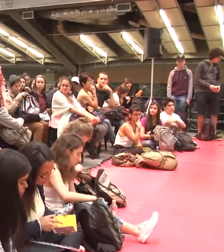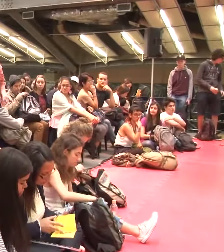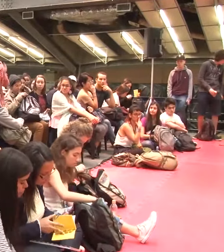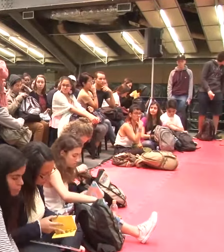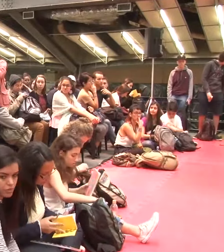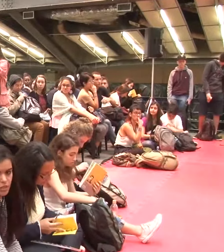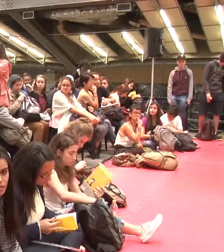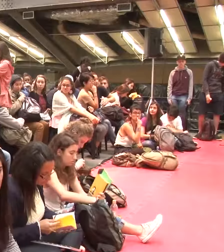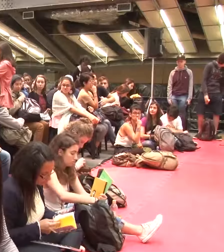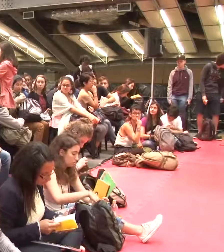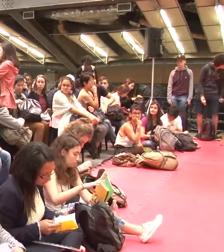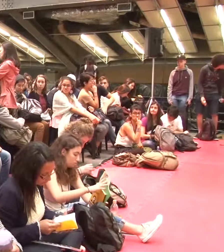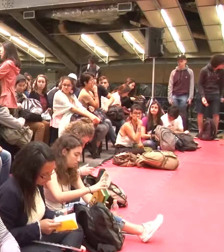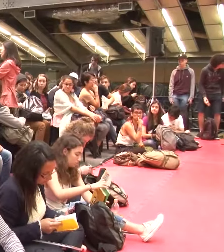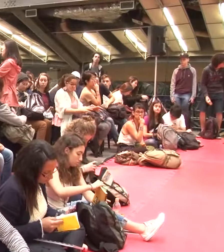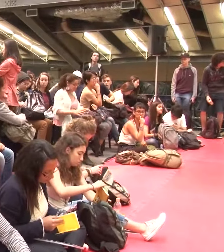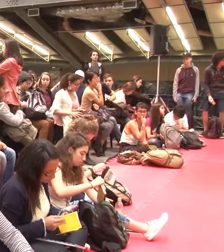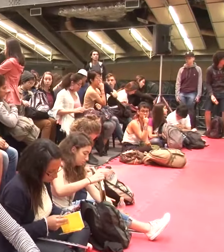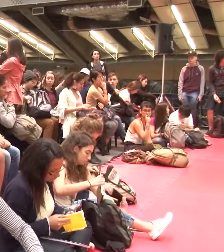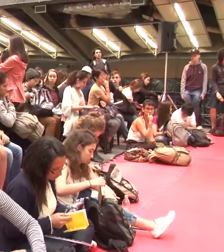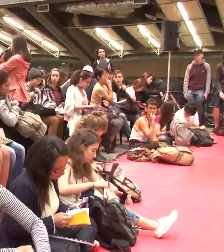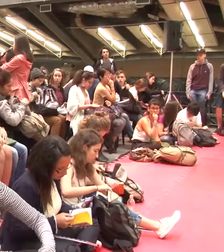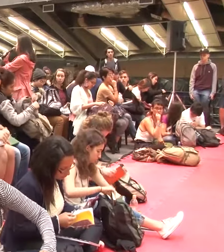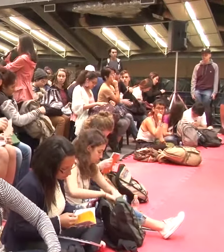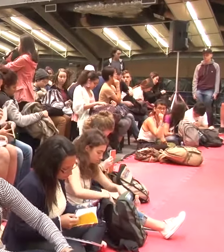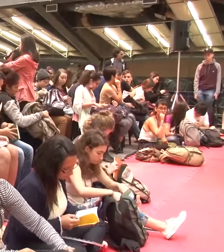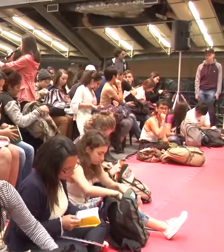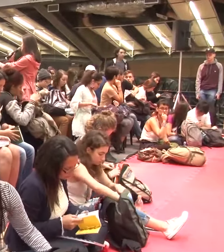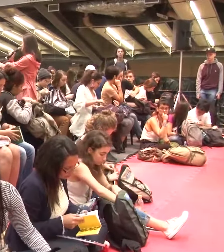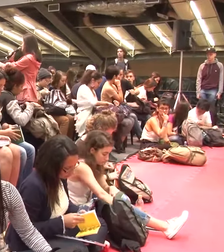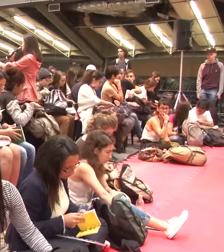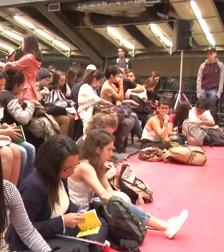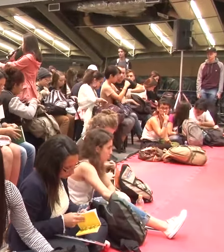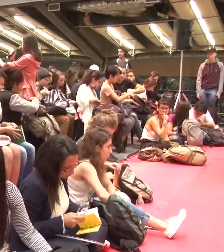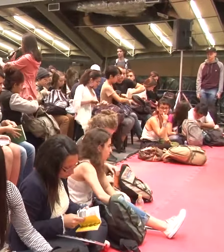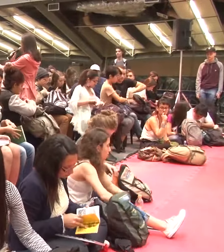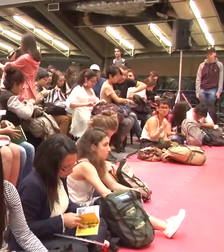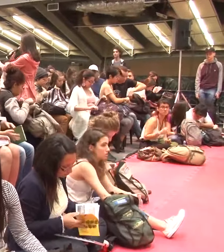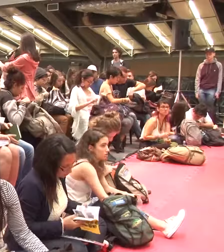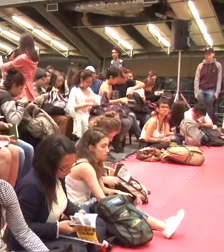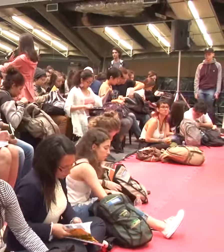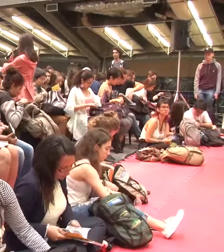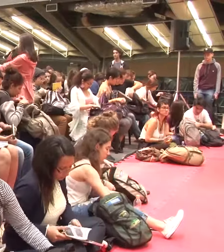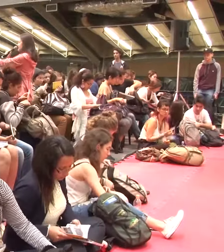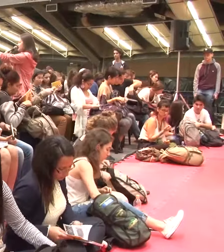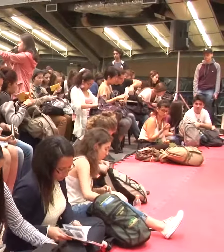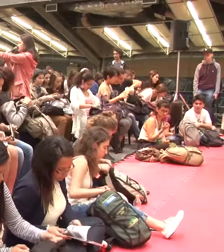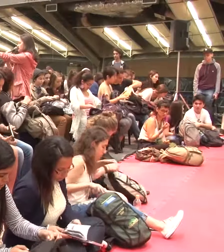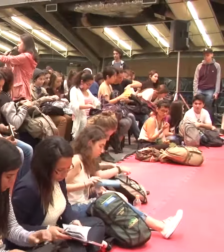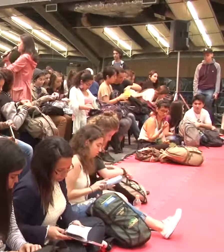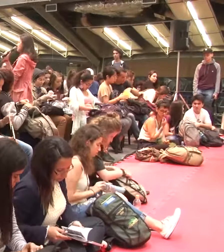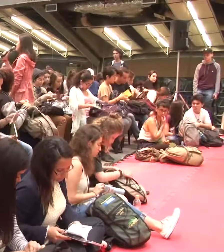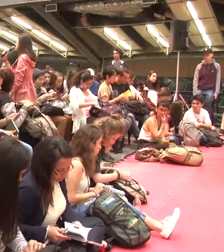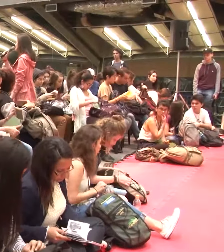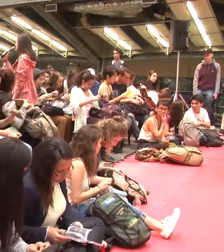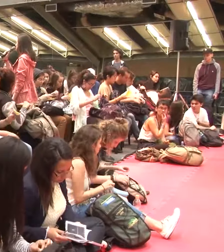Emerson. Peço que respondam o questionário. Quem tem questionário no meu livrinho, eu vi que faltaram alguns questionários, mas por gentileza, respondo, deixe na cadeira e entregue